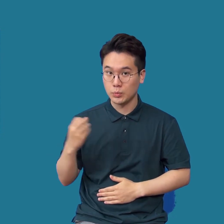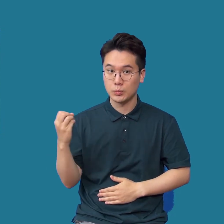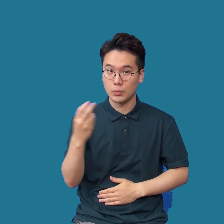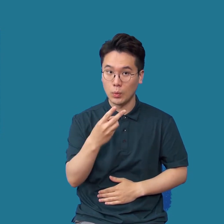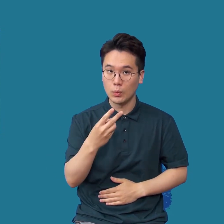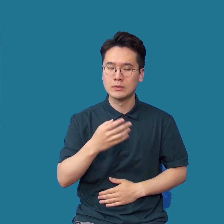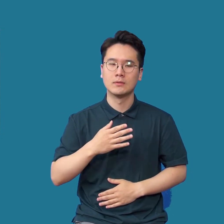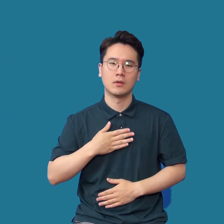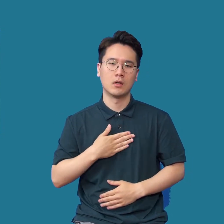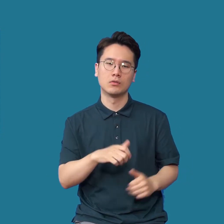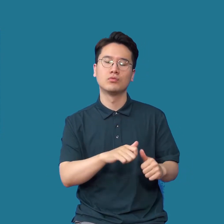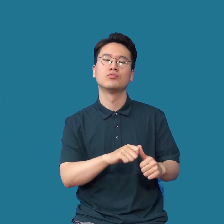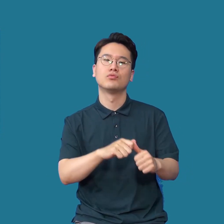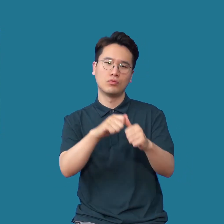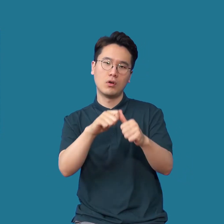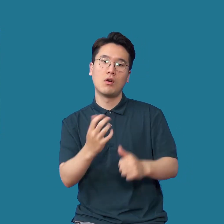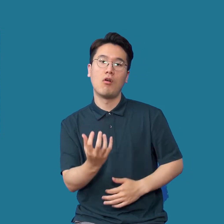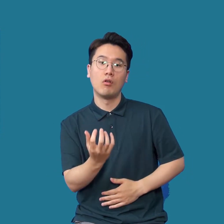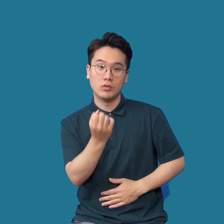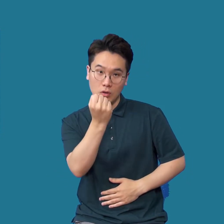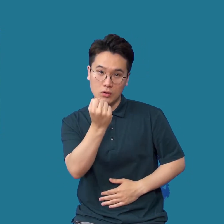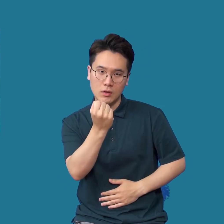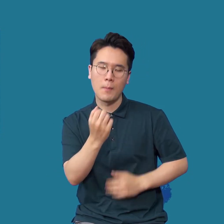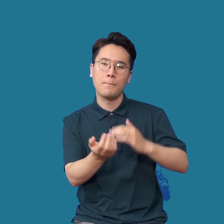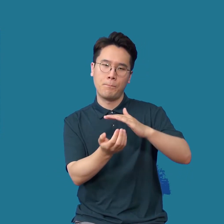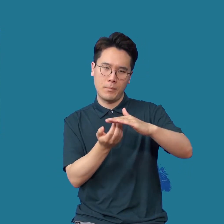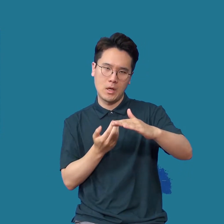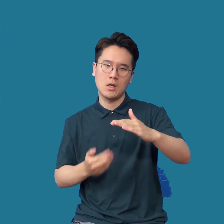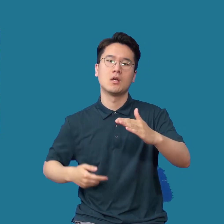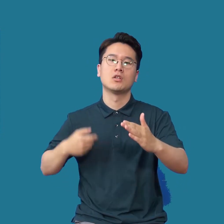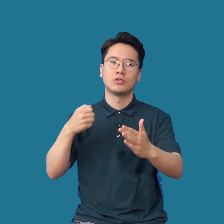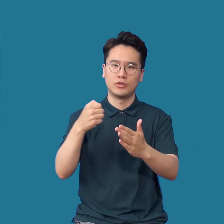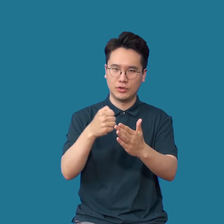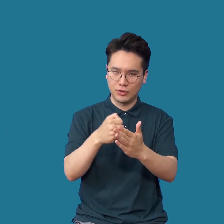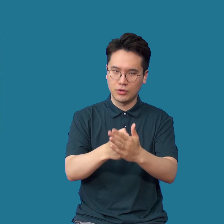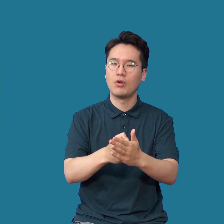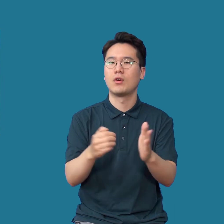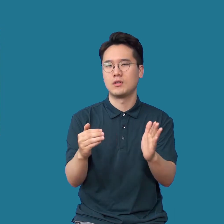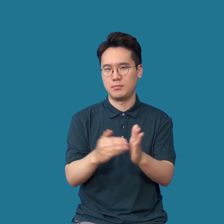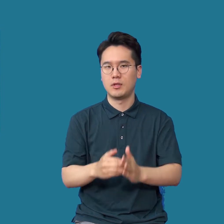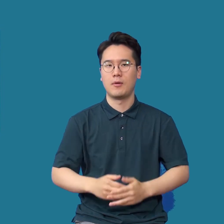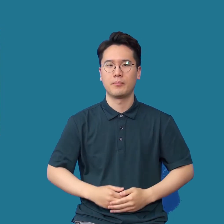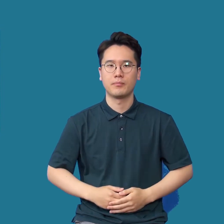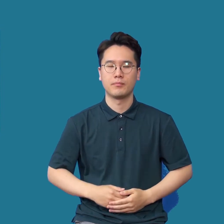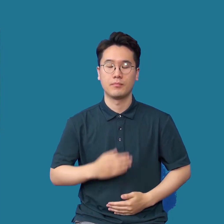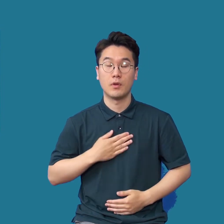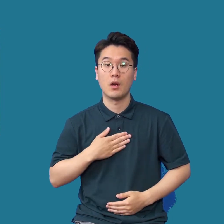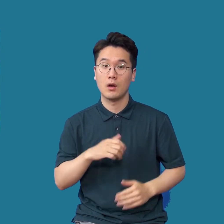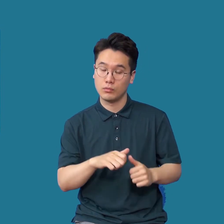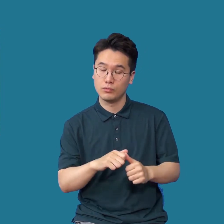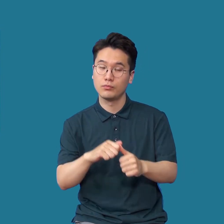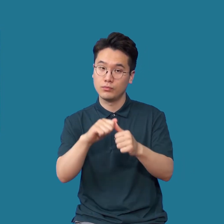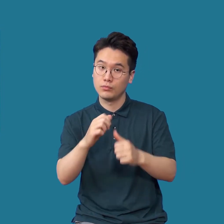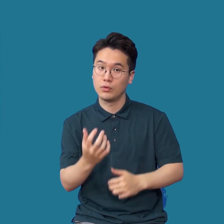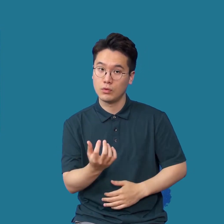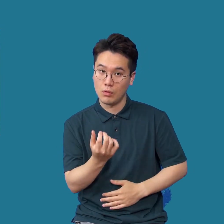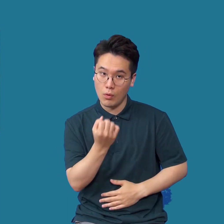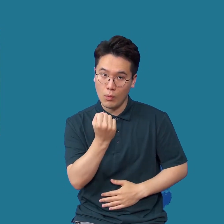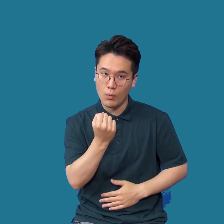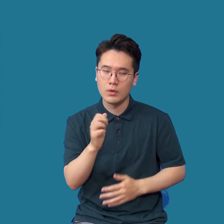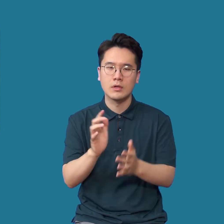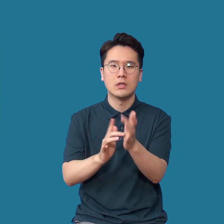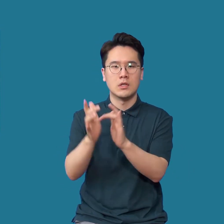내가 구원받을 것을 미리 정해 놓으셨습니다. 내가 구원받아서 예수님의